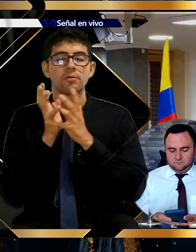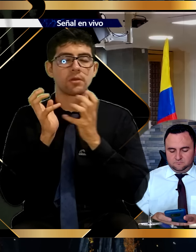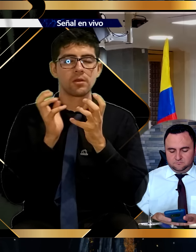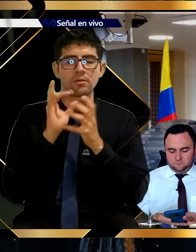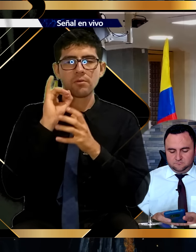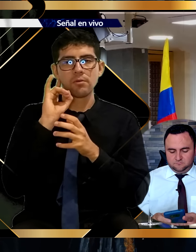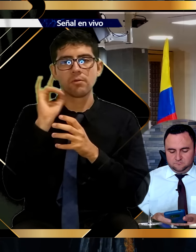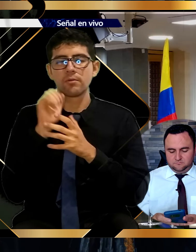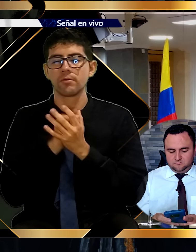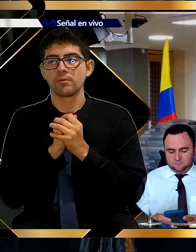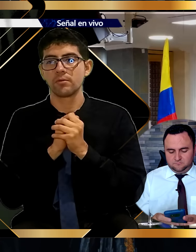Ahí viene la vieja esa.